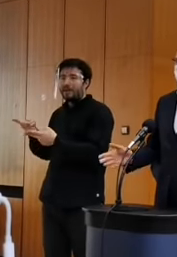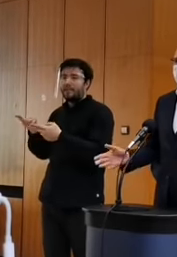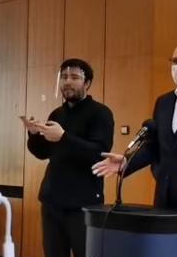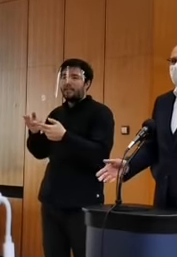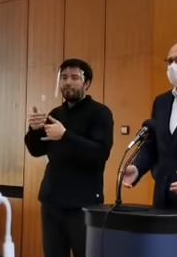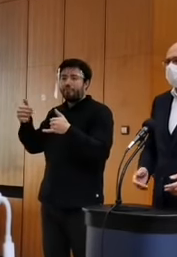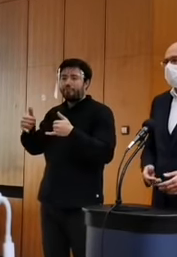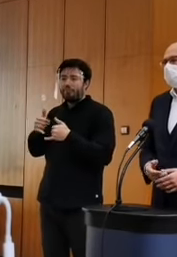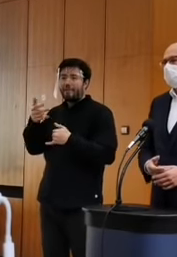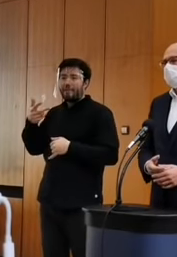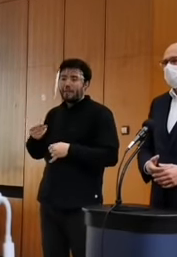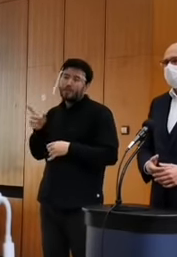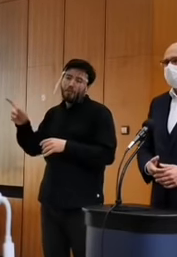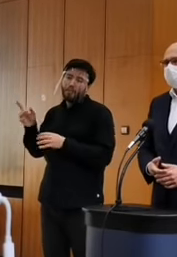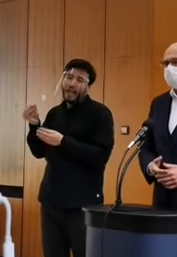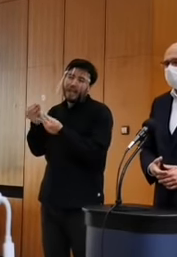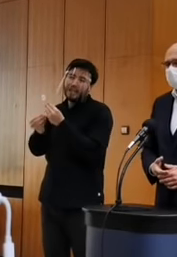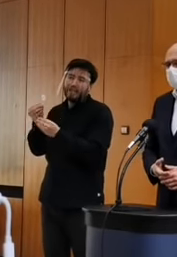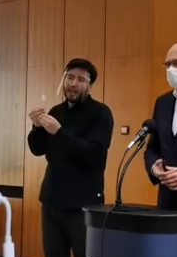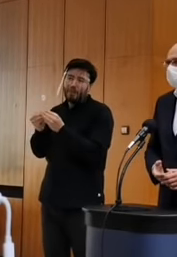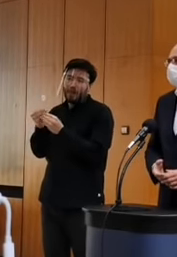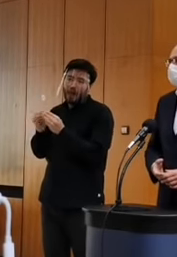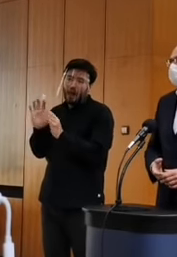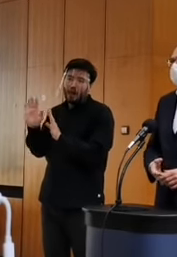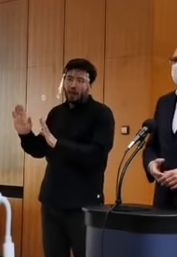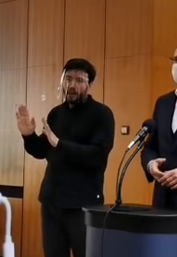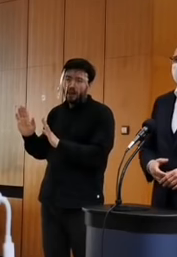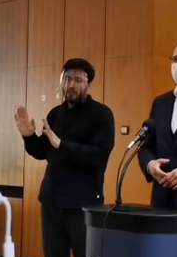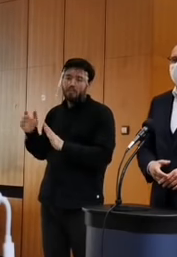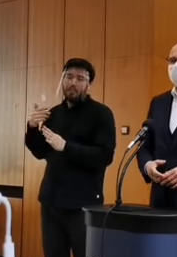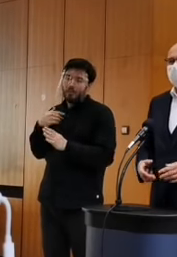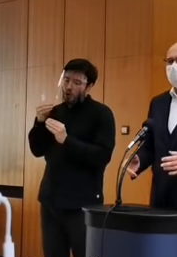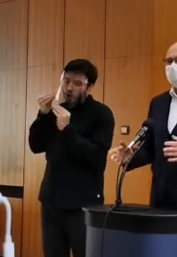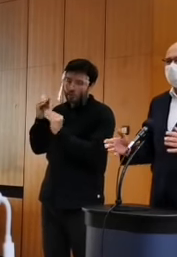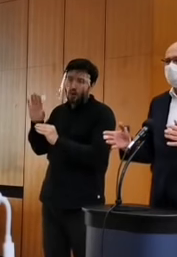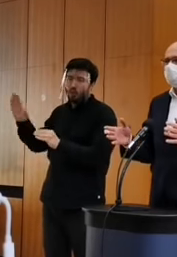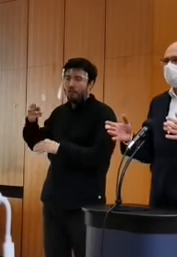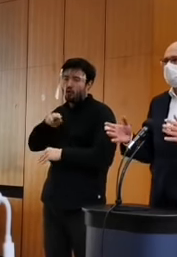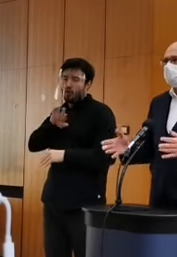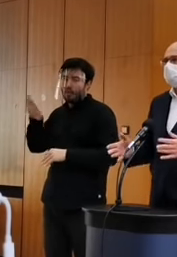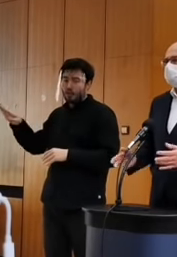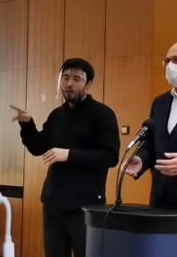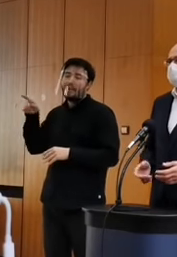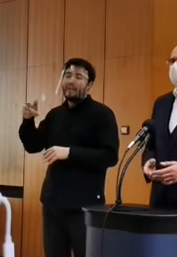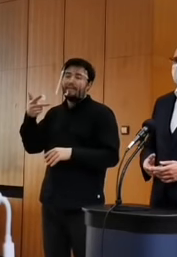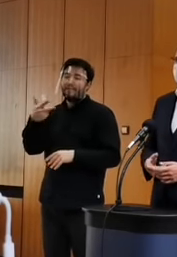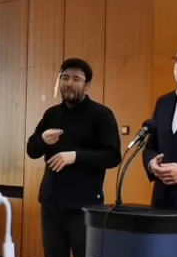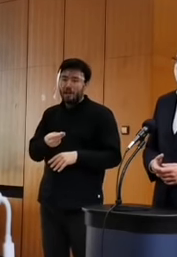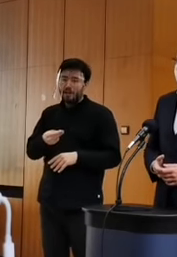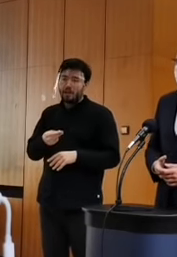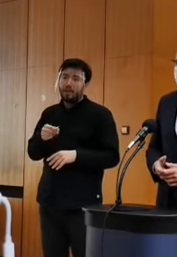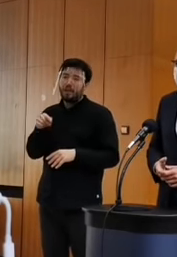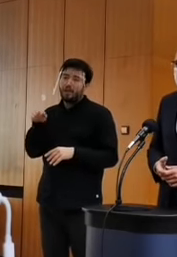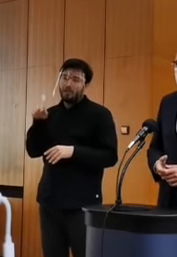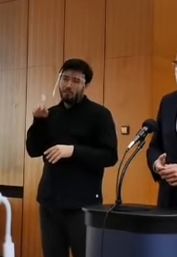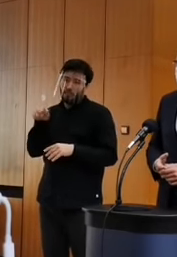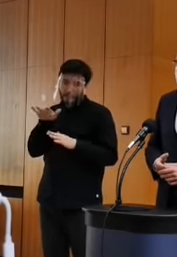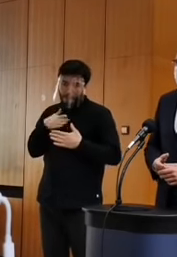tiež rešpektujeme ako jeho kompetenciu a vnímame, že tie vakcíny sú tu a že naozaj môžu pomôcť zachrániť ľudské